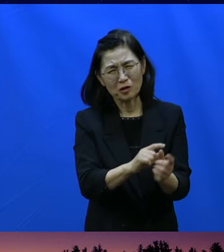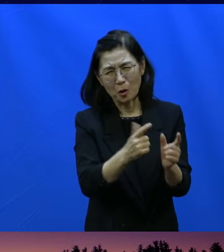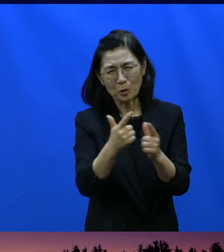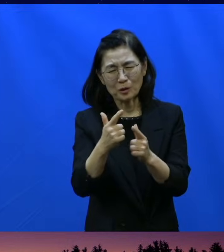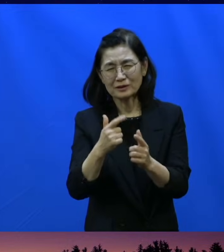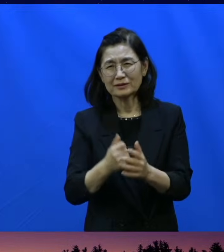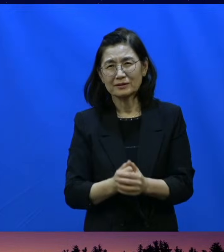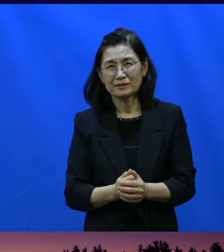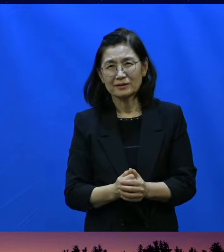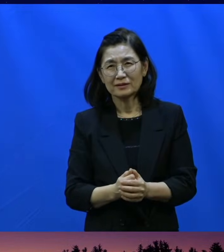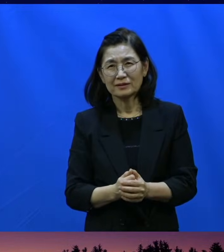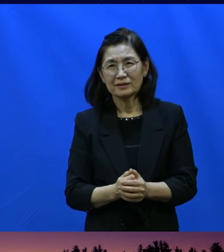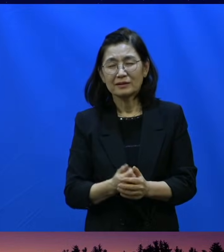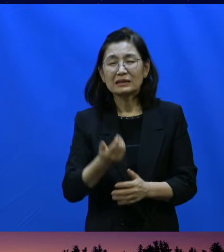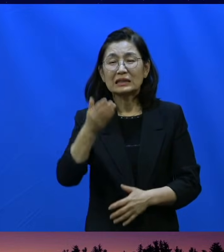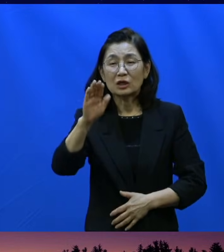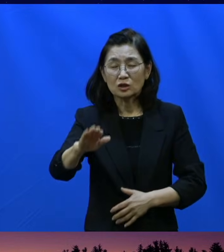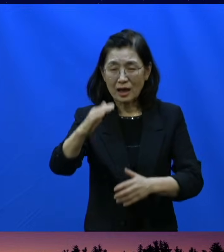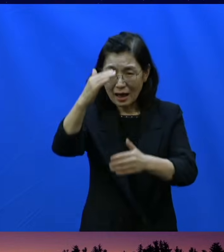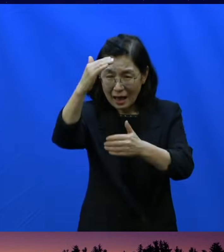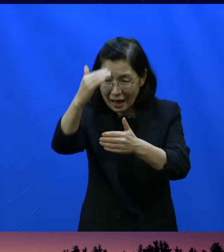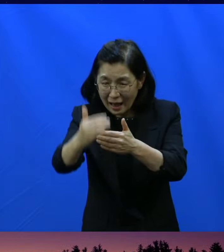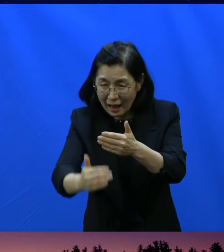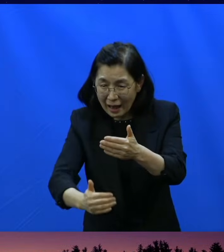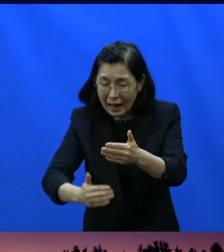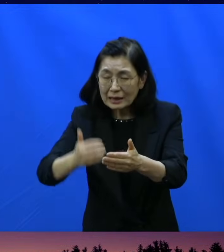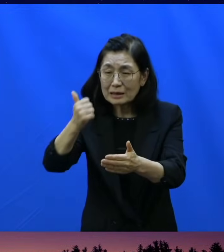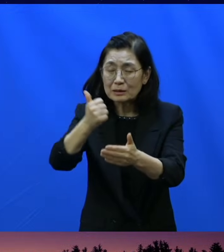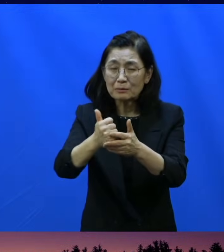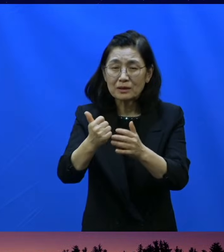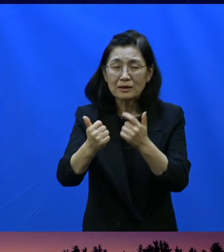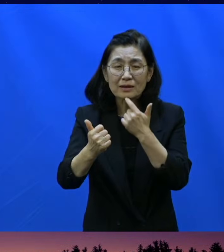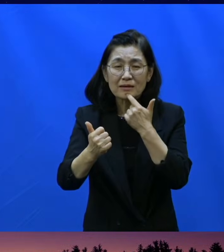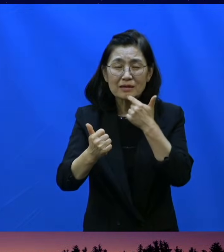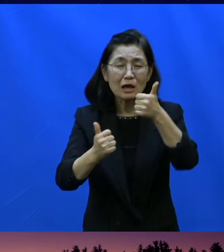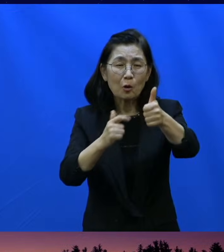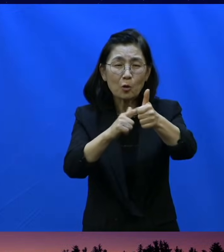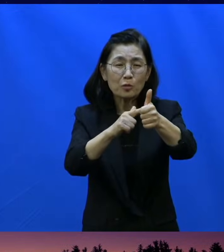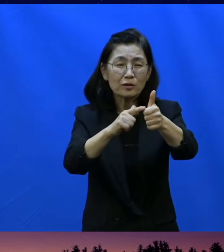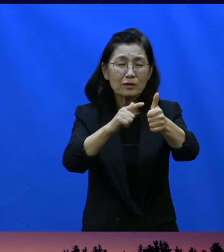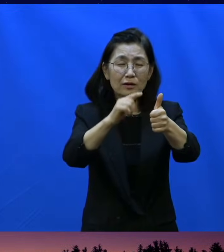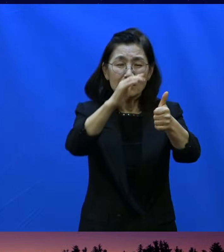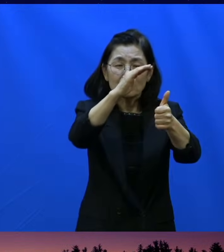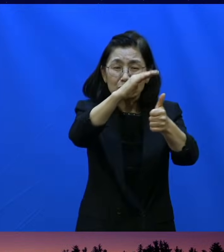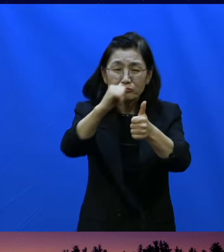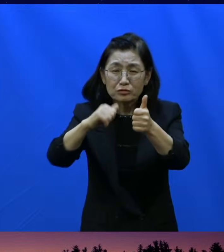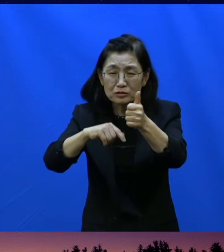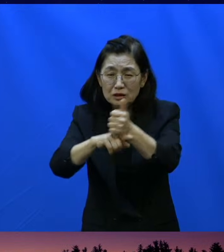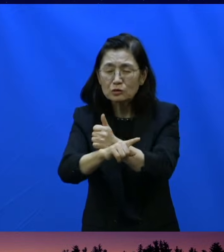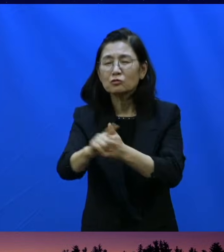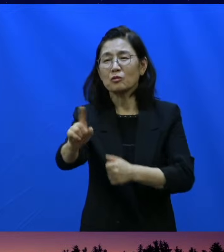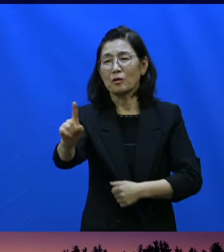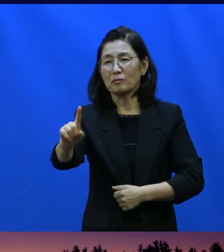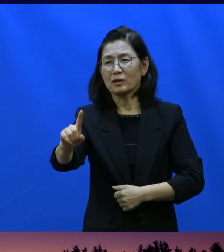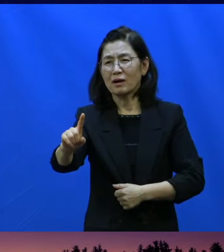왜 그를 야곱을 선택하셨느냐고요? 설명이 안 되는 거예요. 그게 은혜예요. 그게 복 주시기로 작정하신